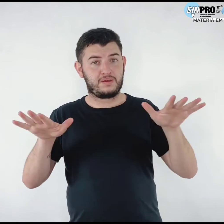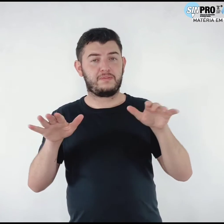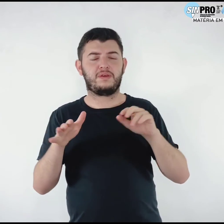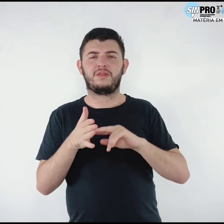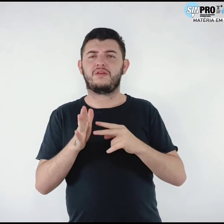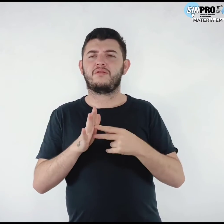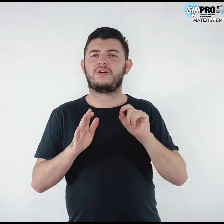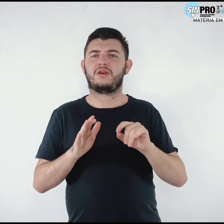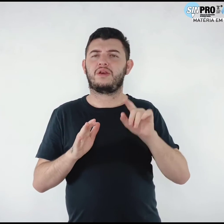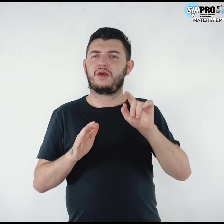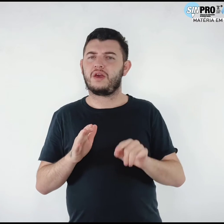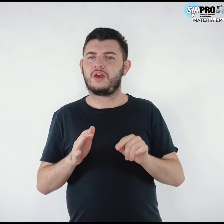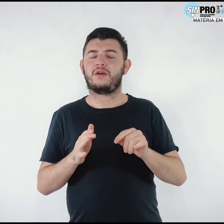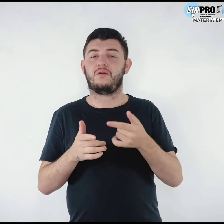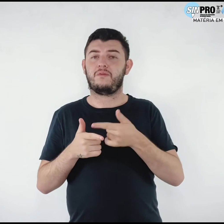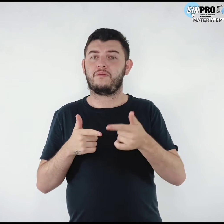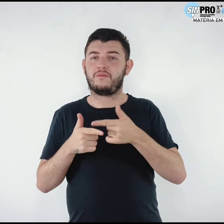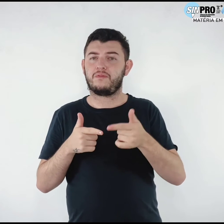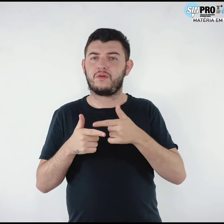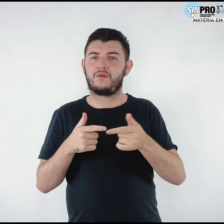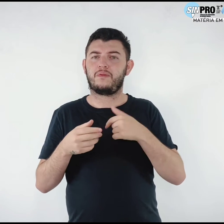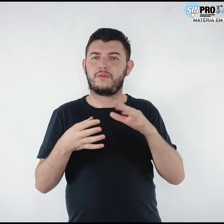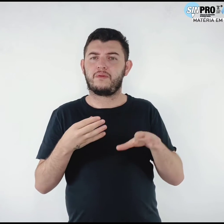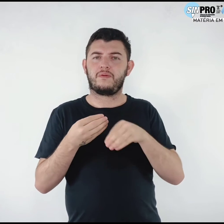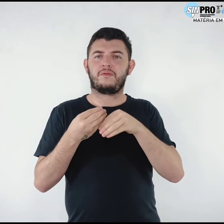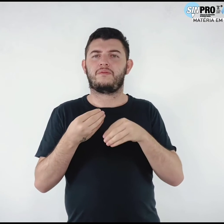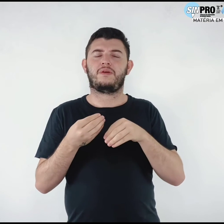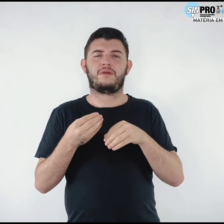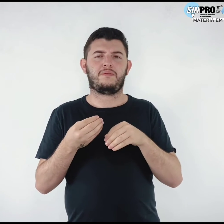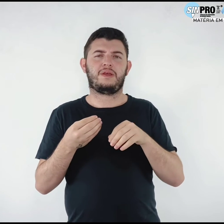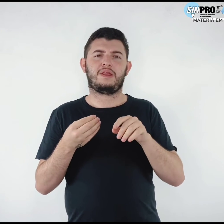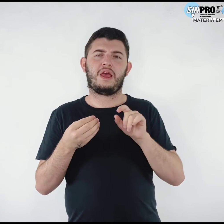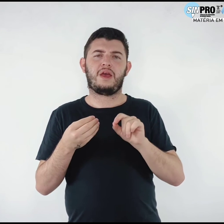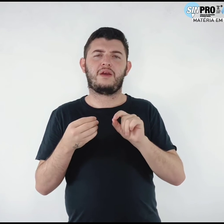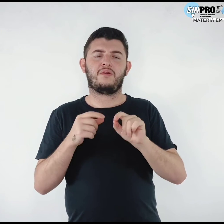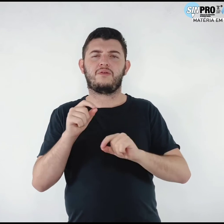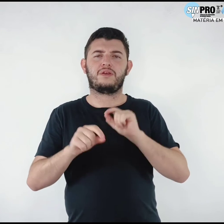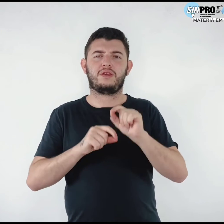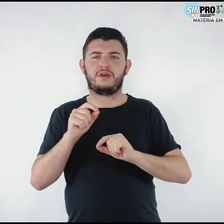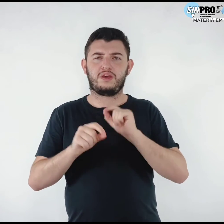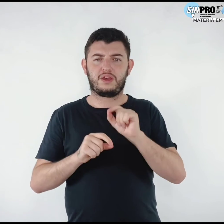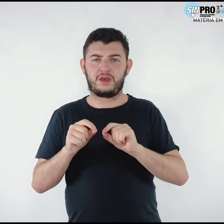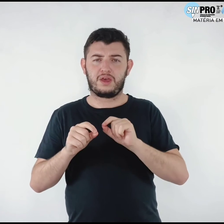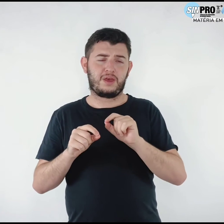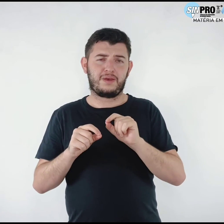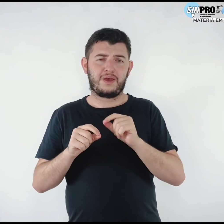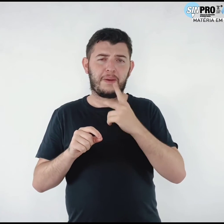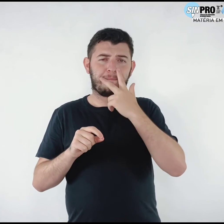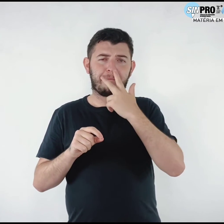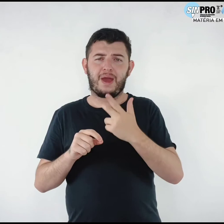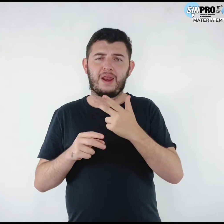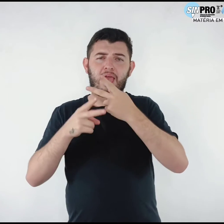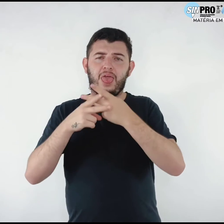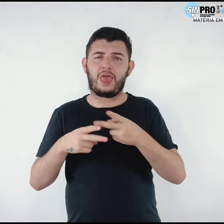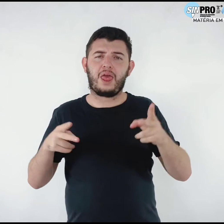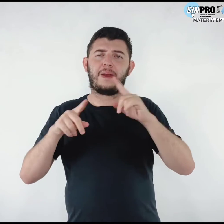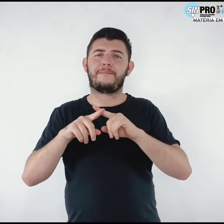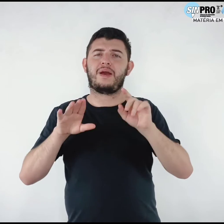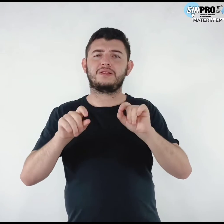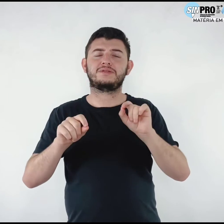que está mais para a cortina de fumaça do que para protagonista da perda de poder